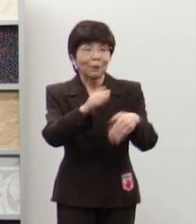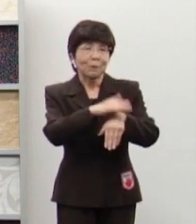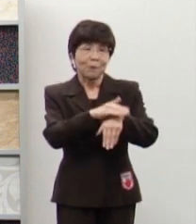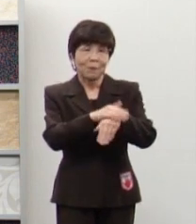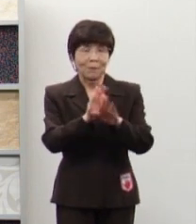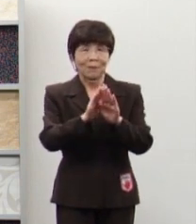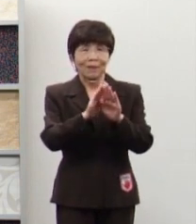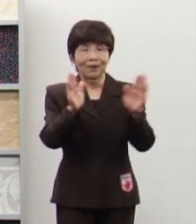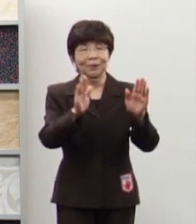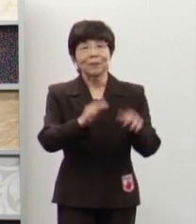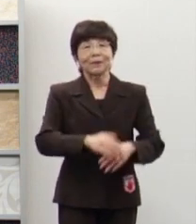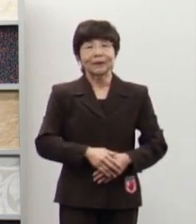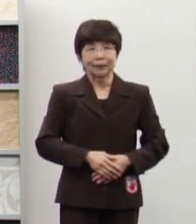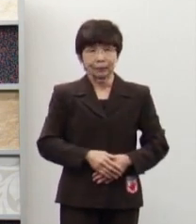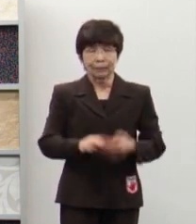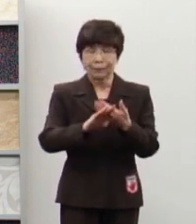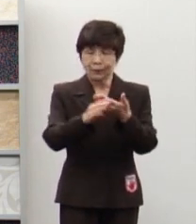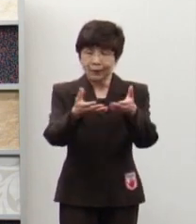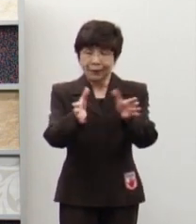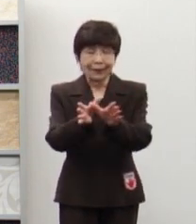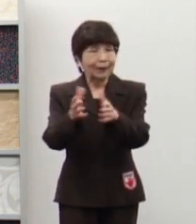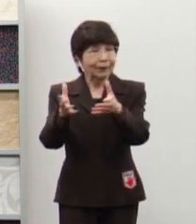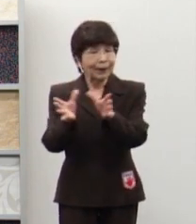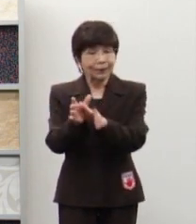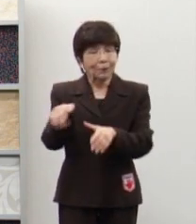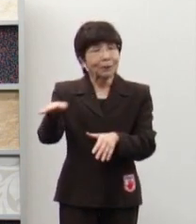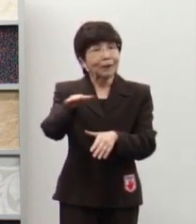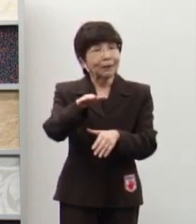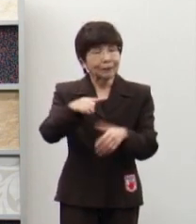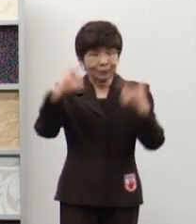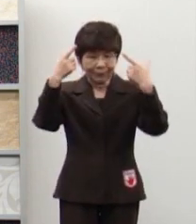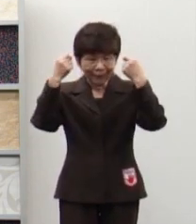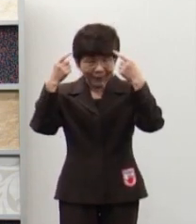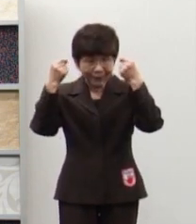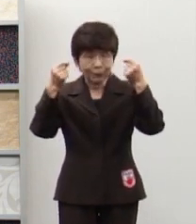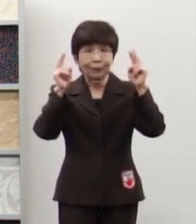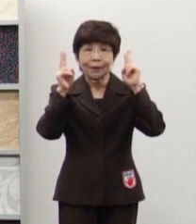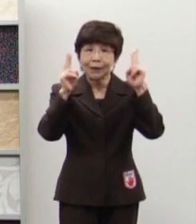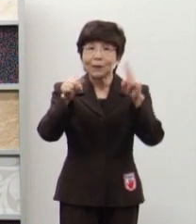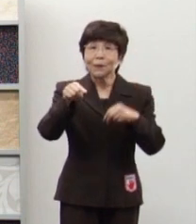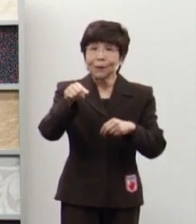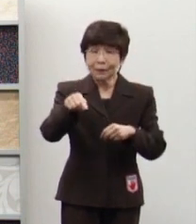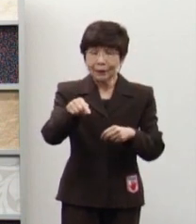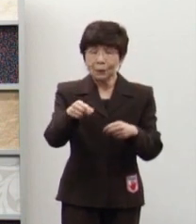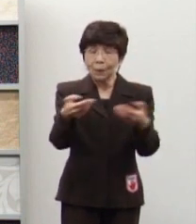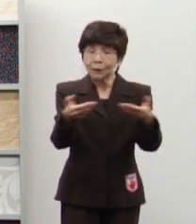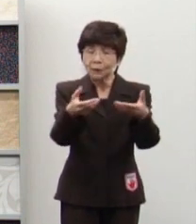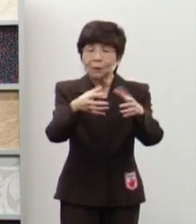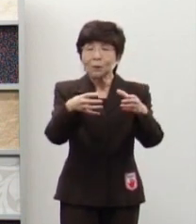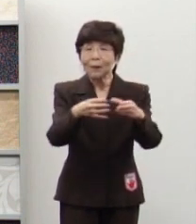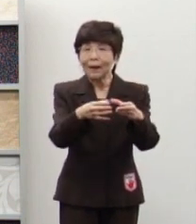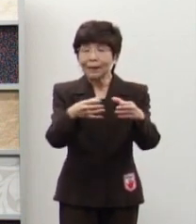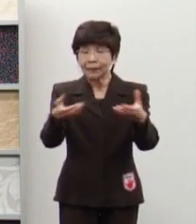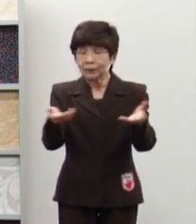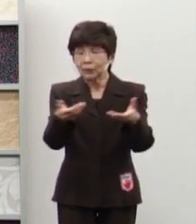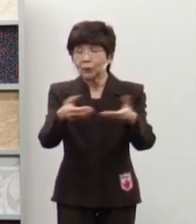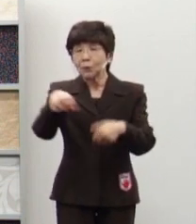さらに関係団体を通じまして、若年層の多い大学や企業など職域単位でワクチン接